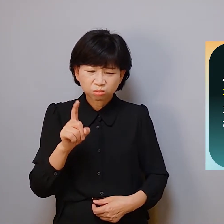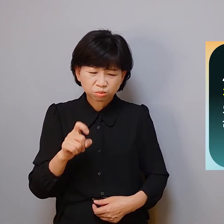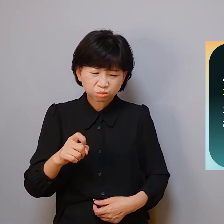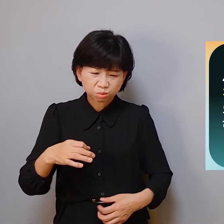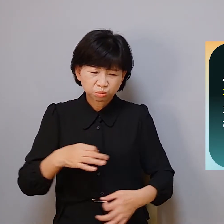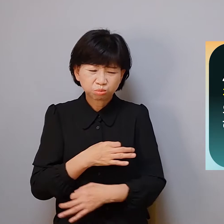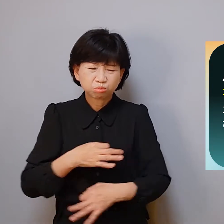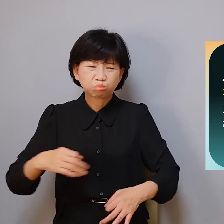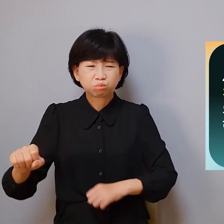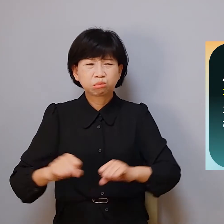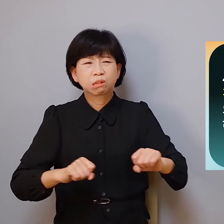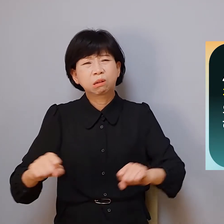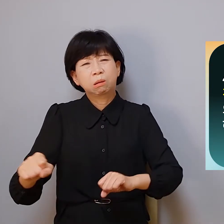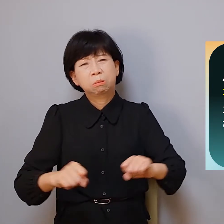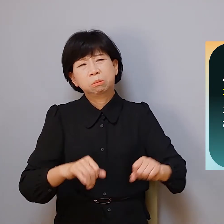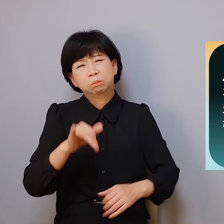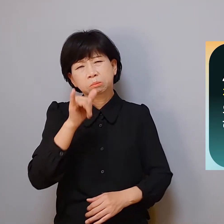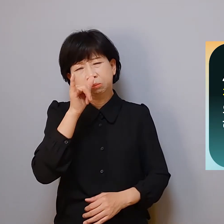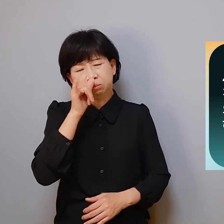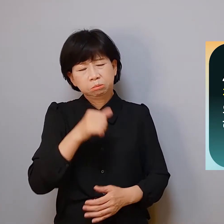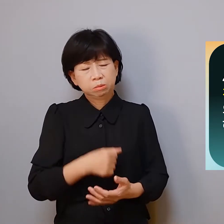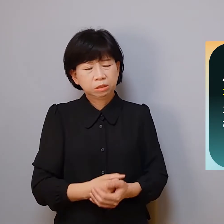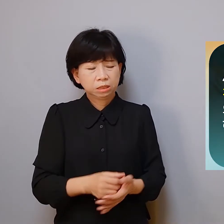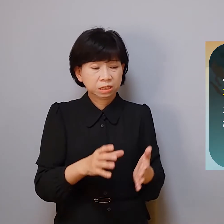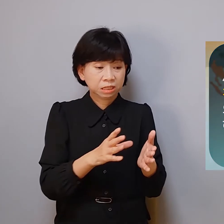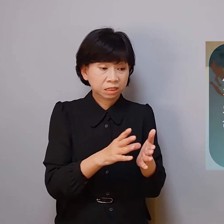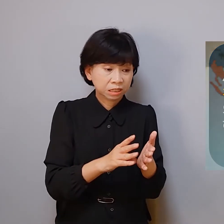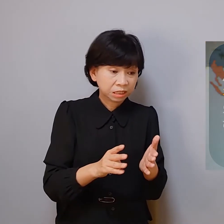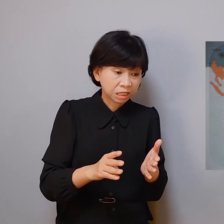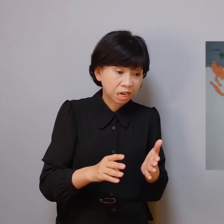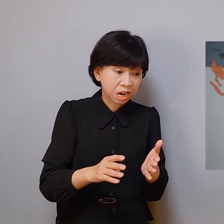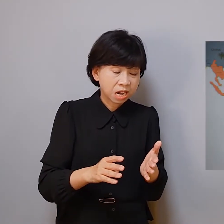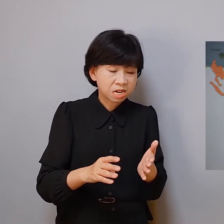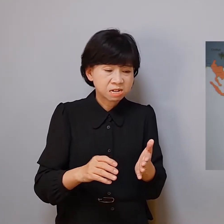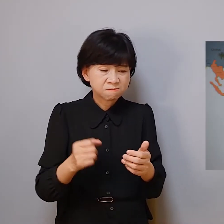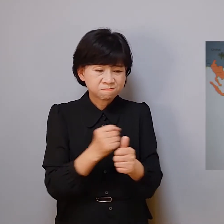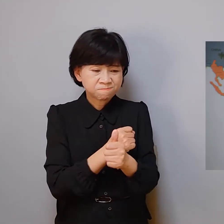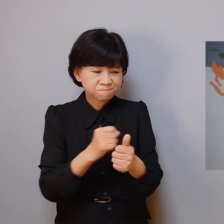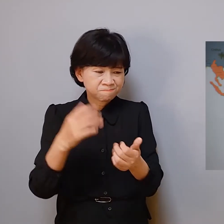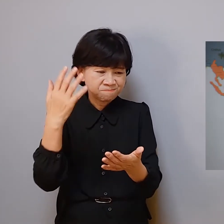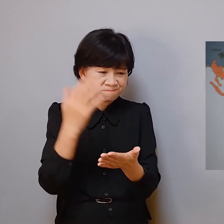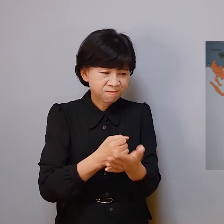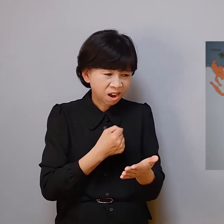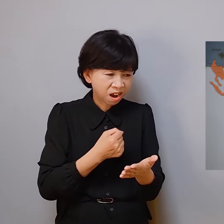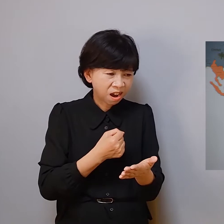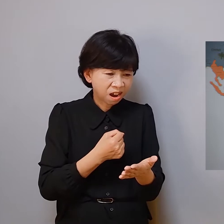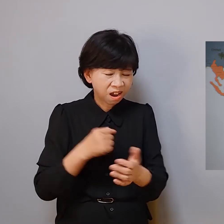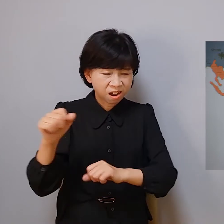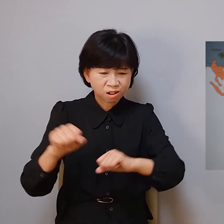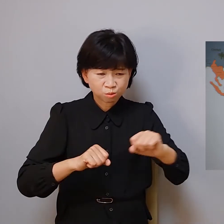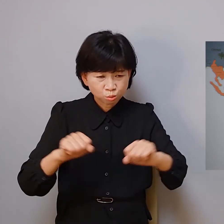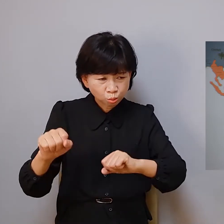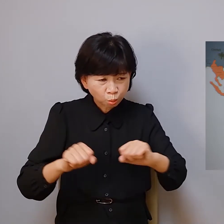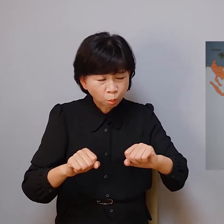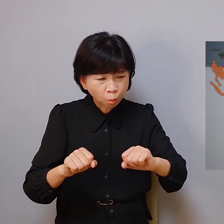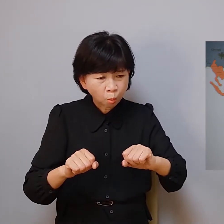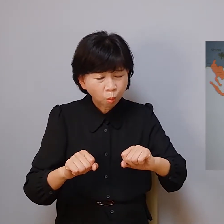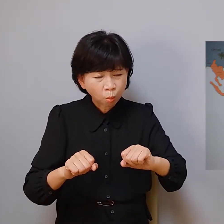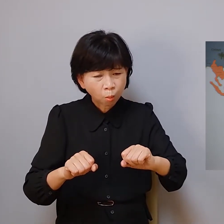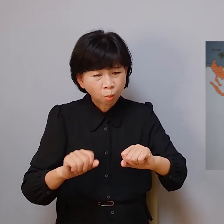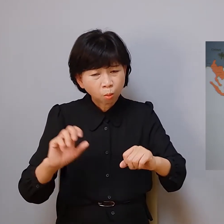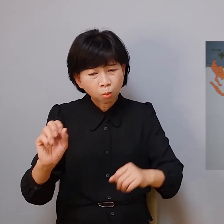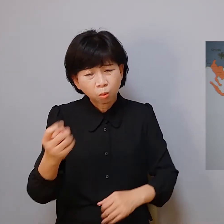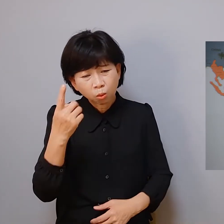행하여짐이니이다. 이 무시무시한 강포가 그들에게 도대체 왜 일어났을까 하는 거죠.